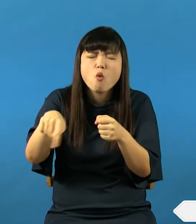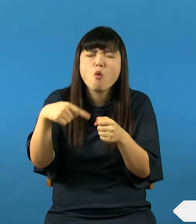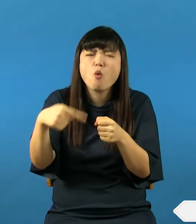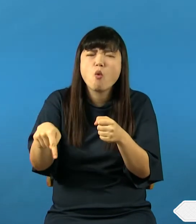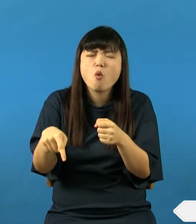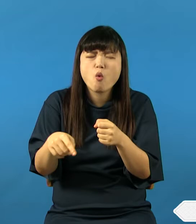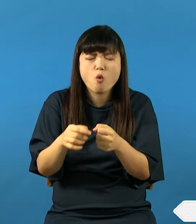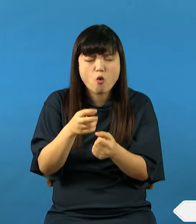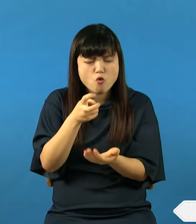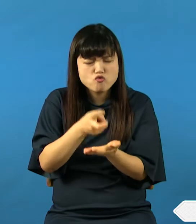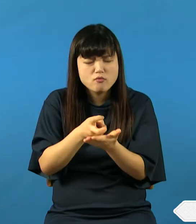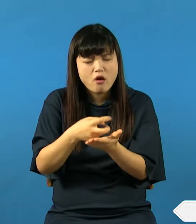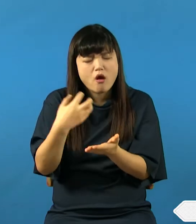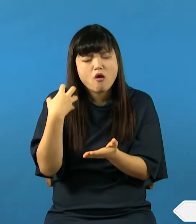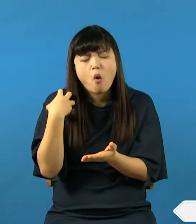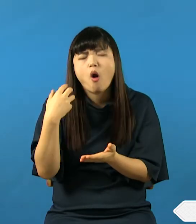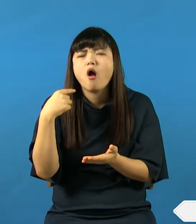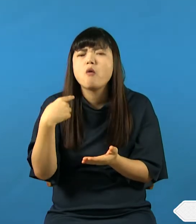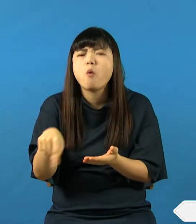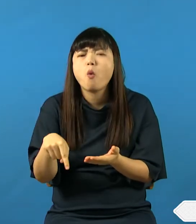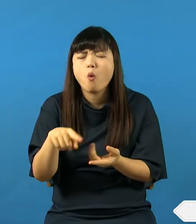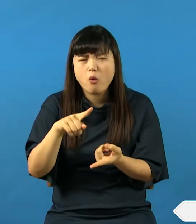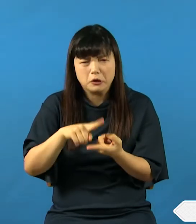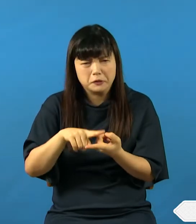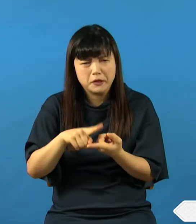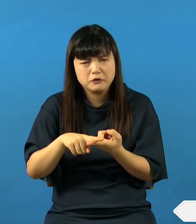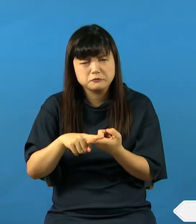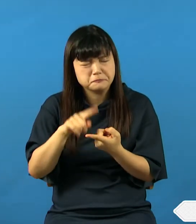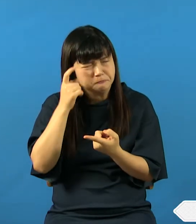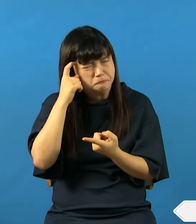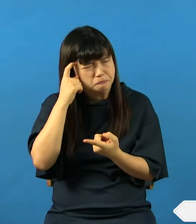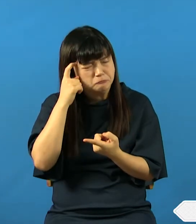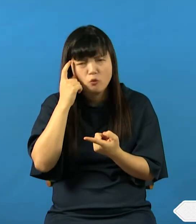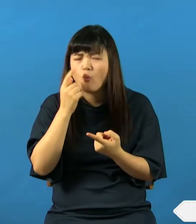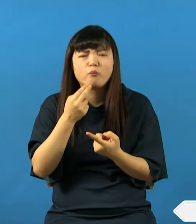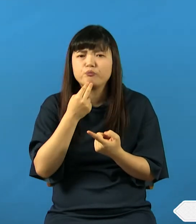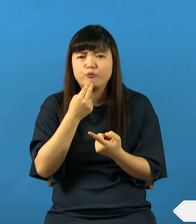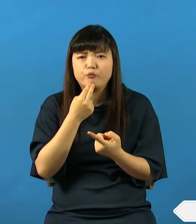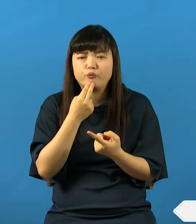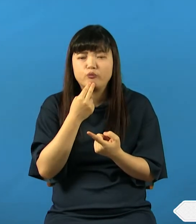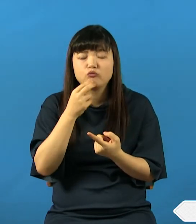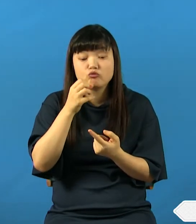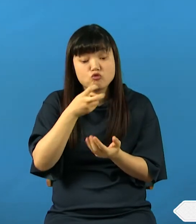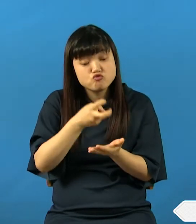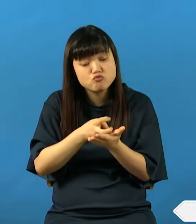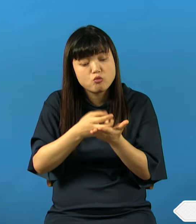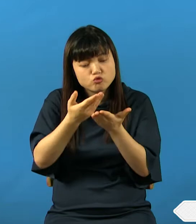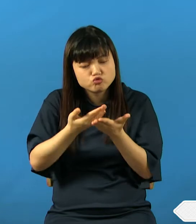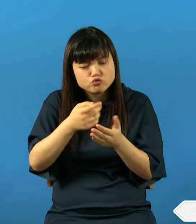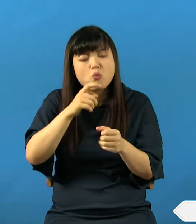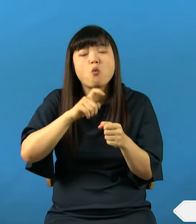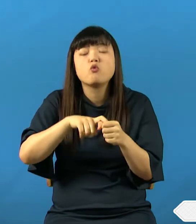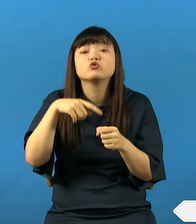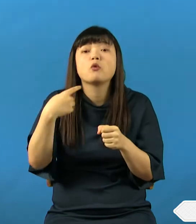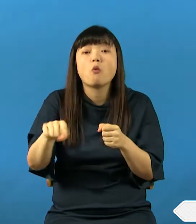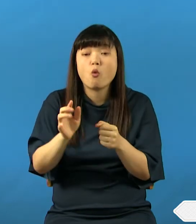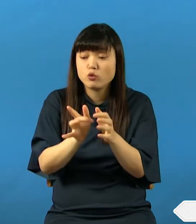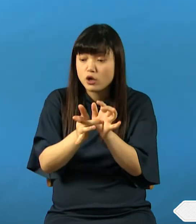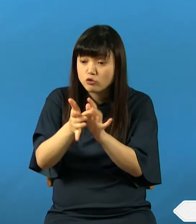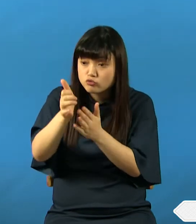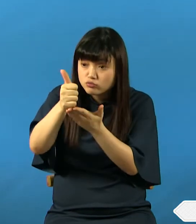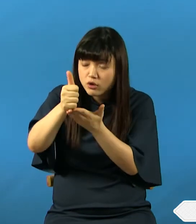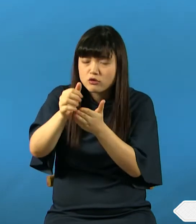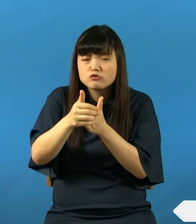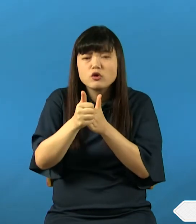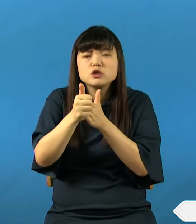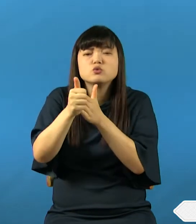주신 목적이 뭔가, 율법의 역할이 뭔가 그런 거 가지고 씨름하지는 않습니다. 왜냐하면 율법을 주신